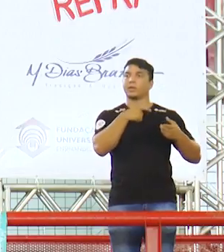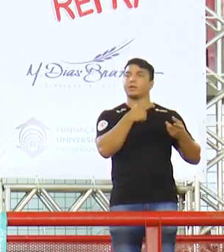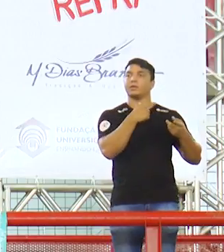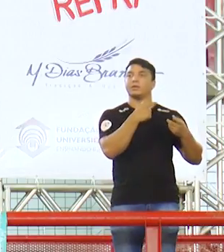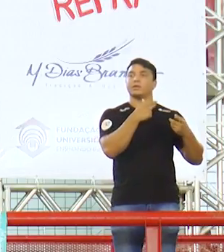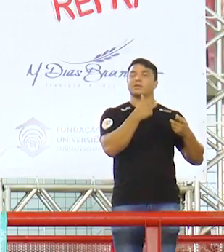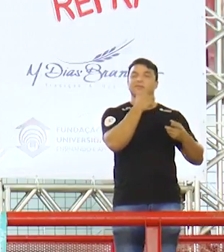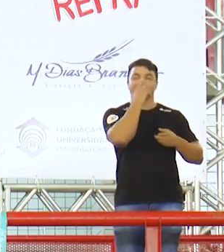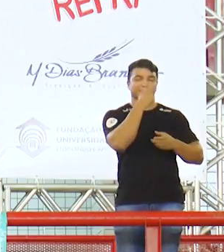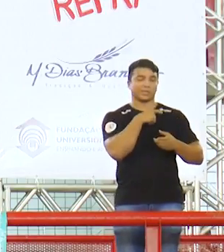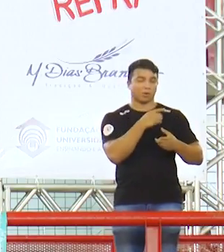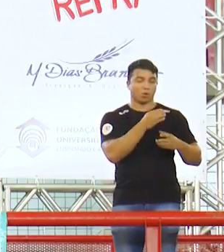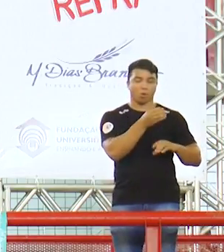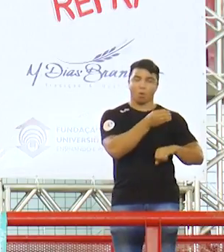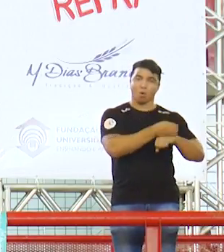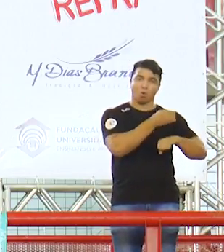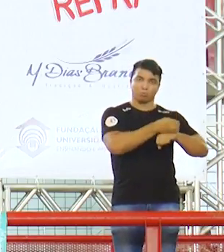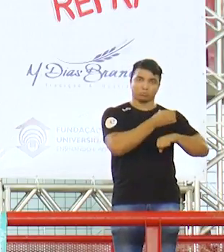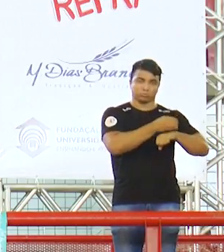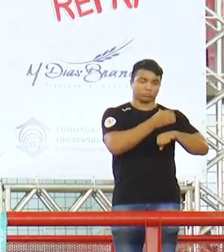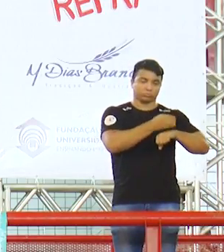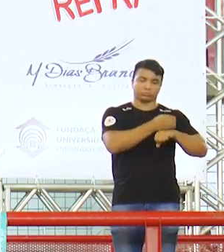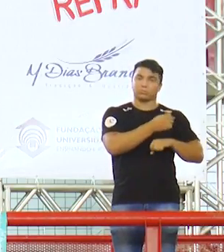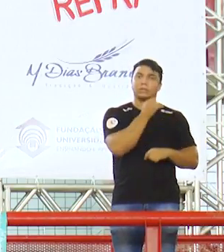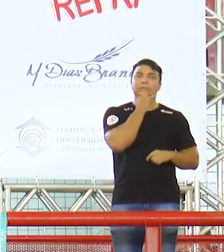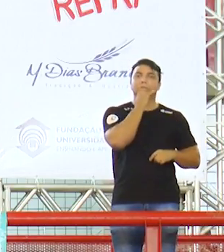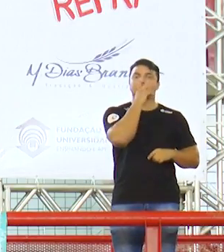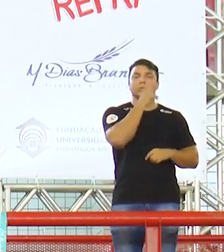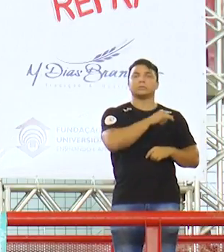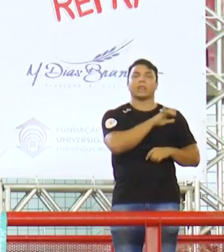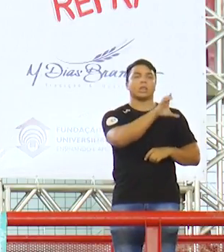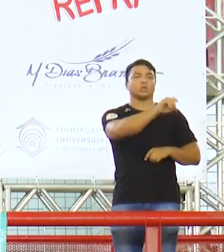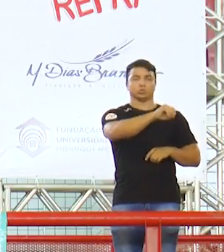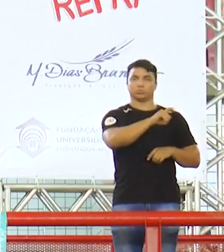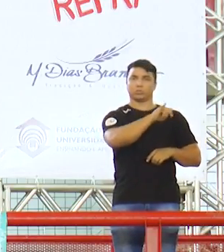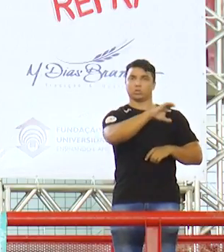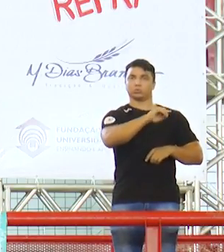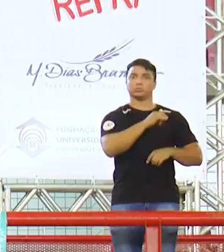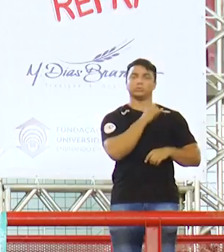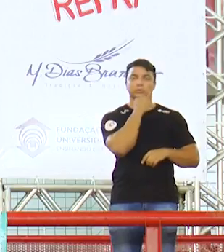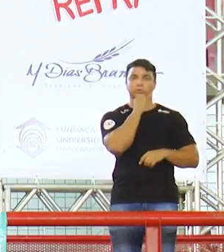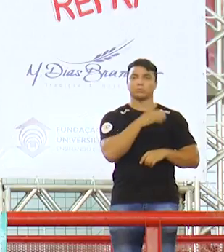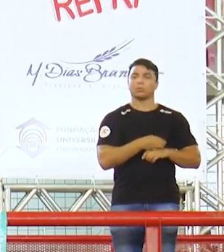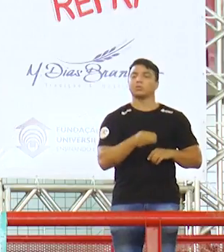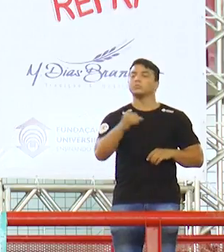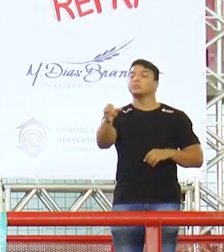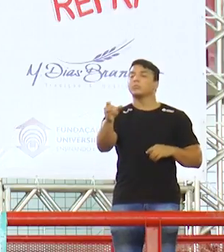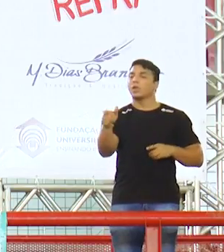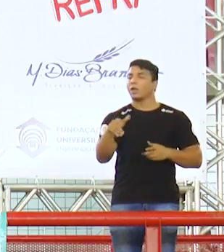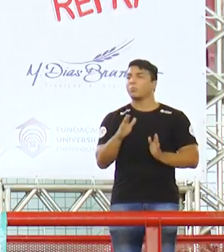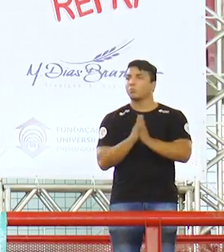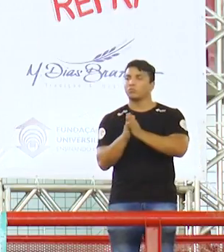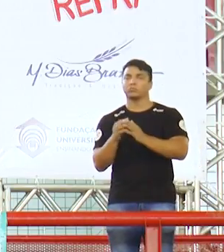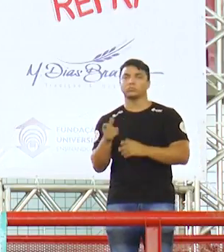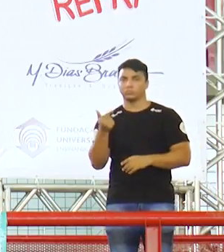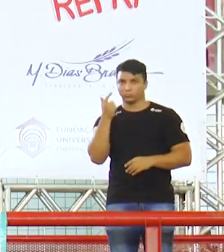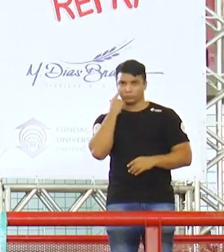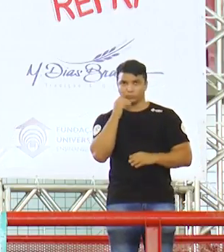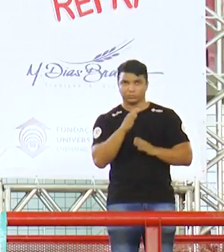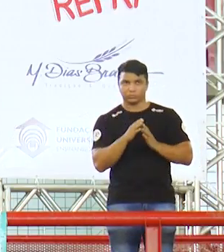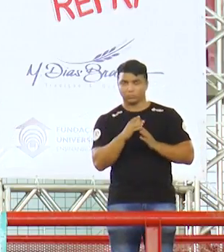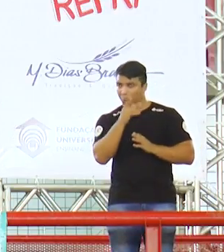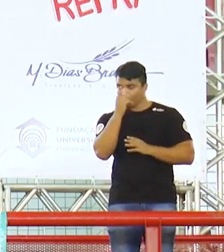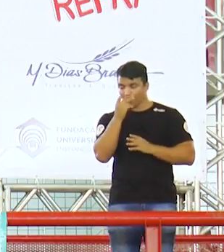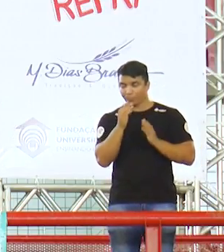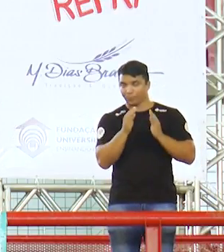você está com um copinho descartável na mão, daí você passa para ele o copinho descartável e fala assim, ó, amiguinho do